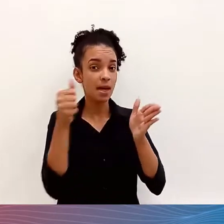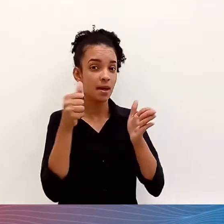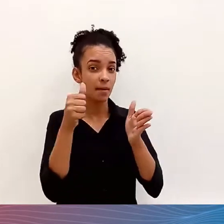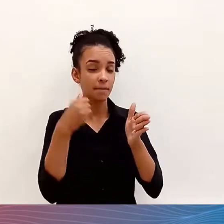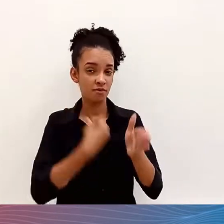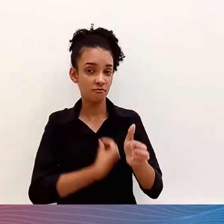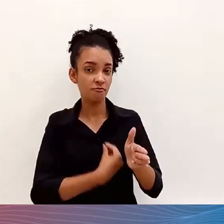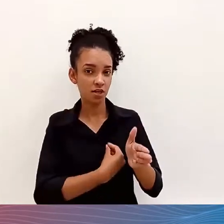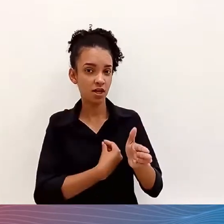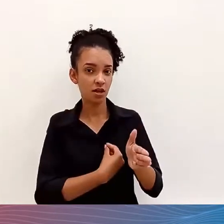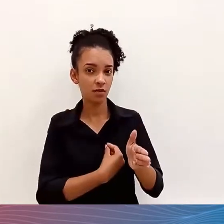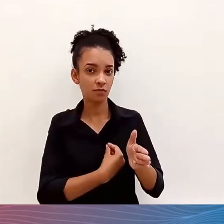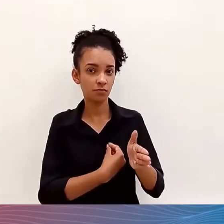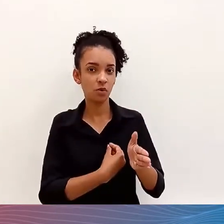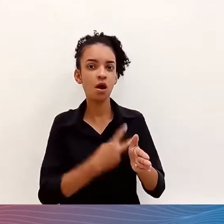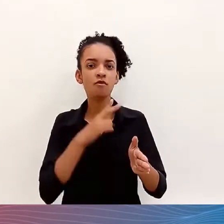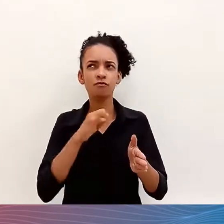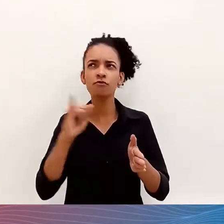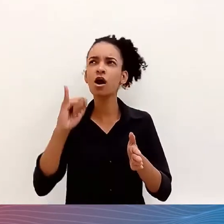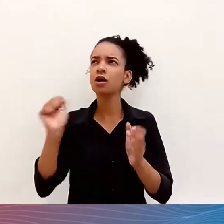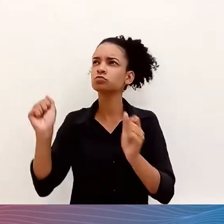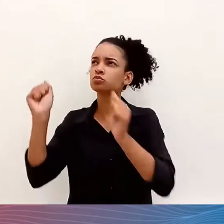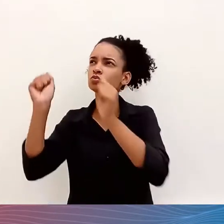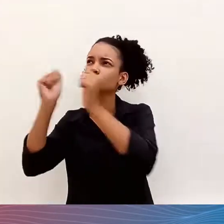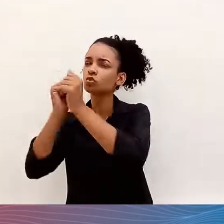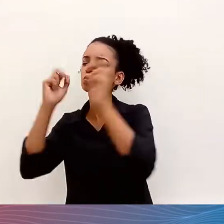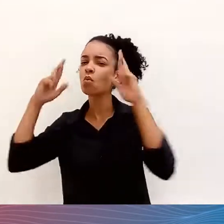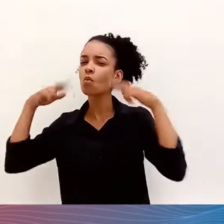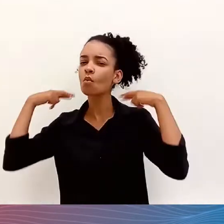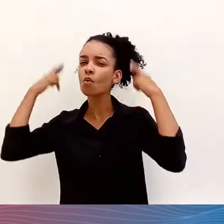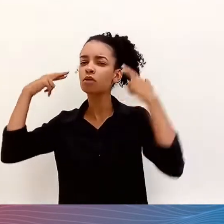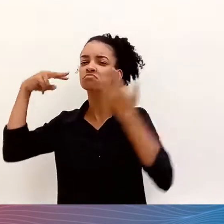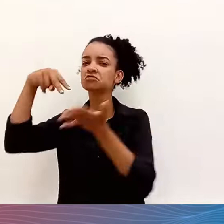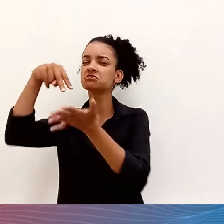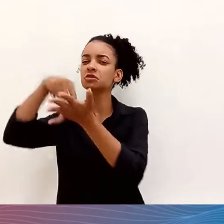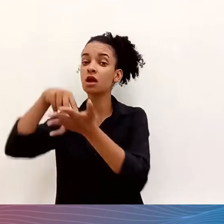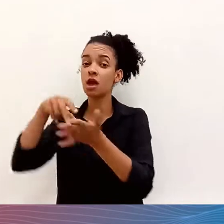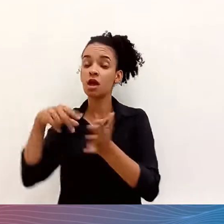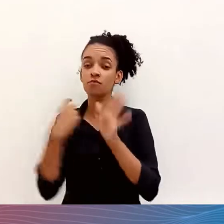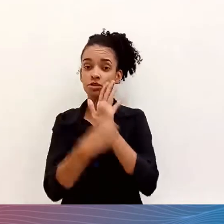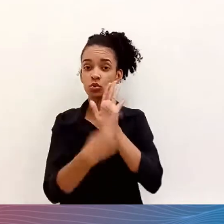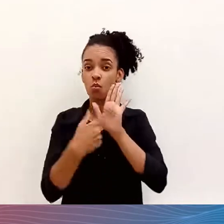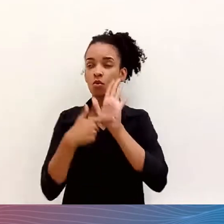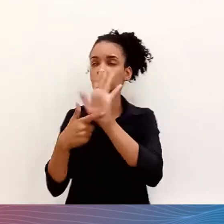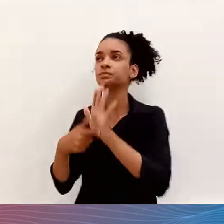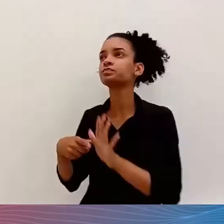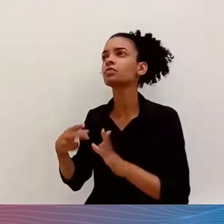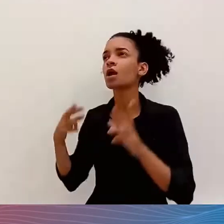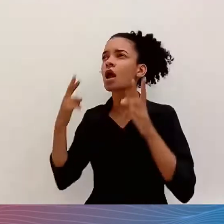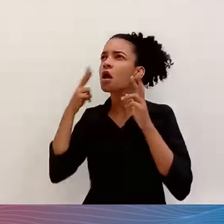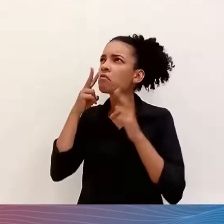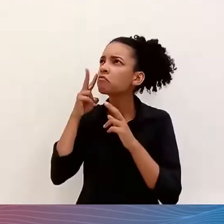Versículo 1: olhei e eis o Cordeiro em pé sobre o monte Sião, e com ele